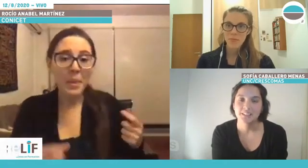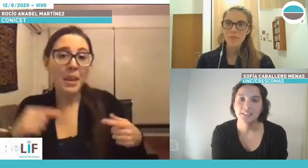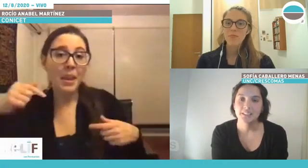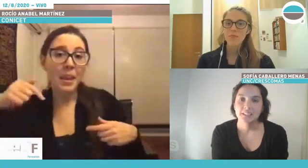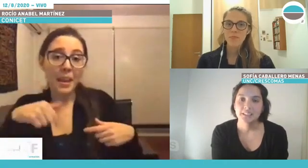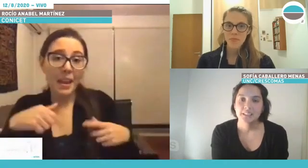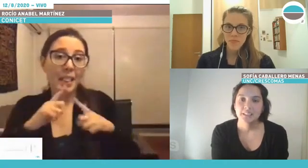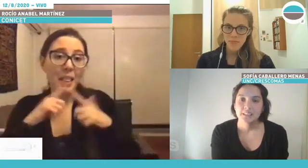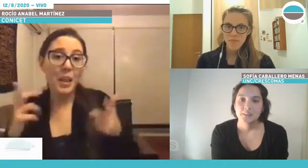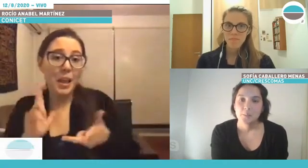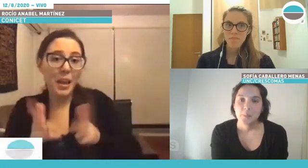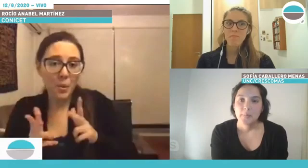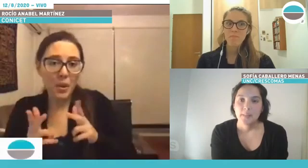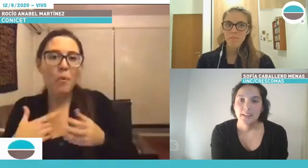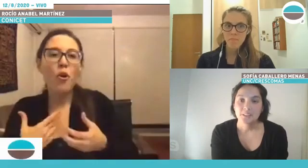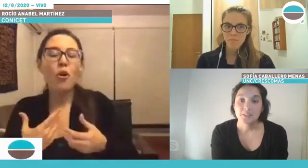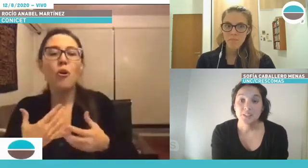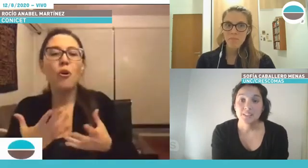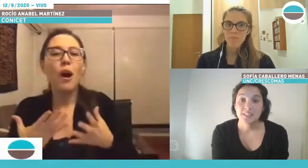mayoría.